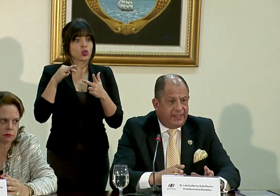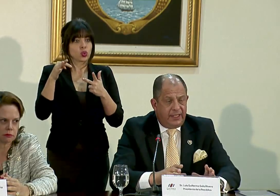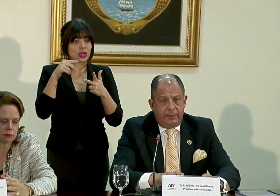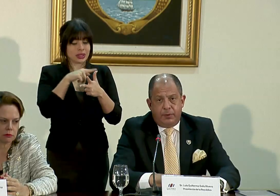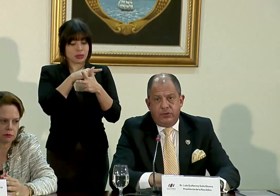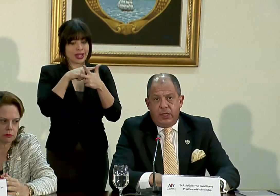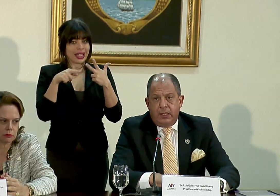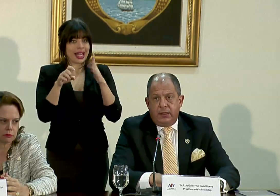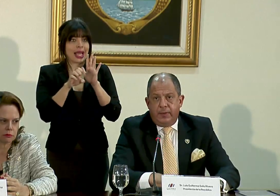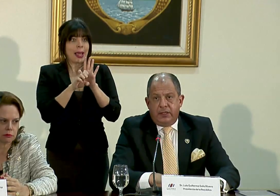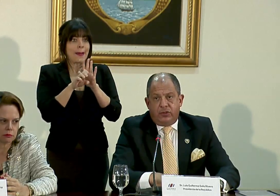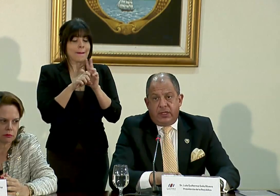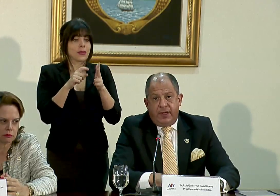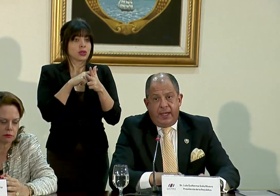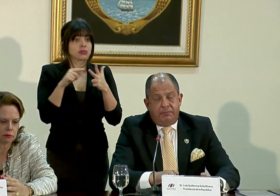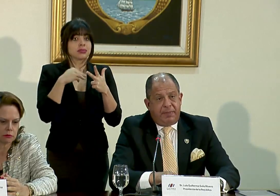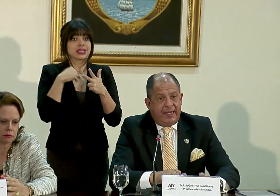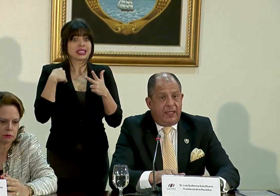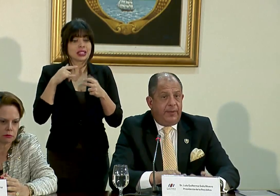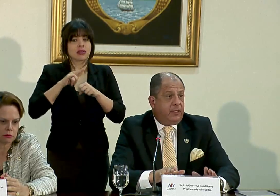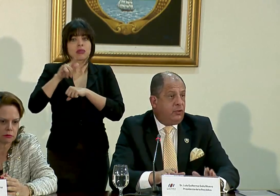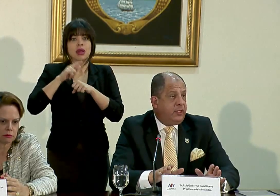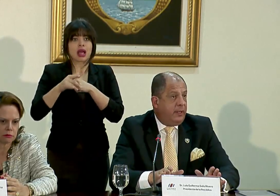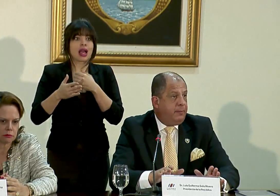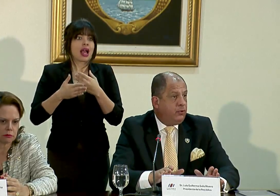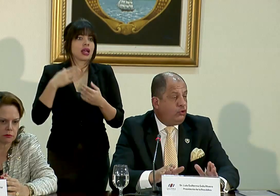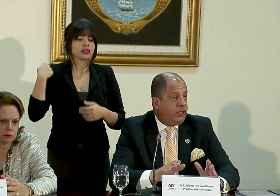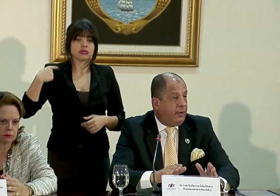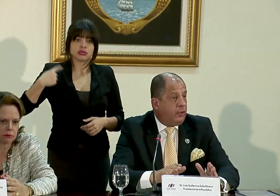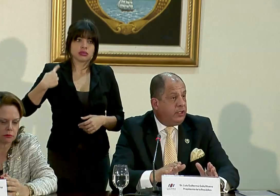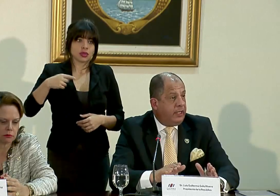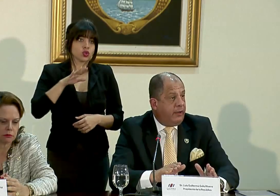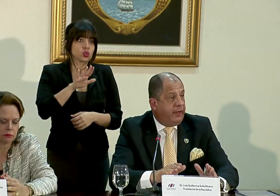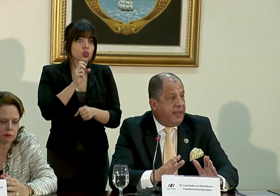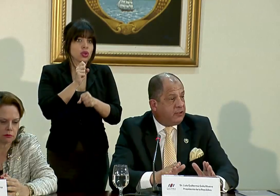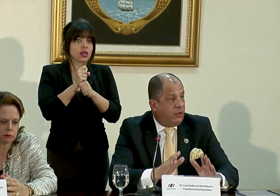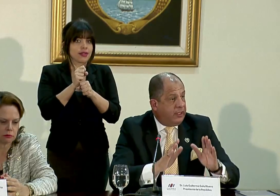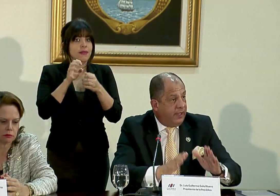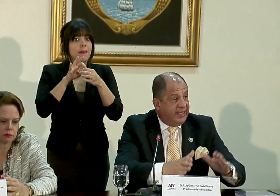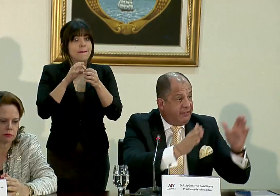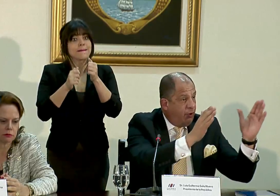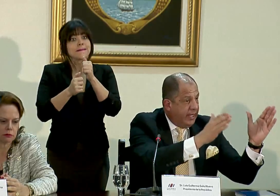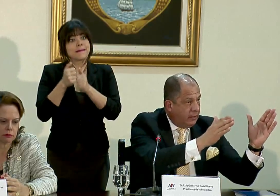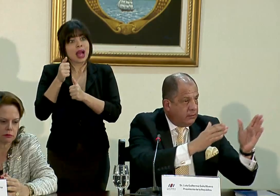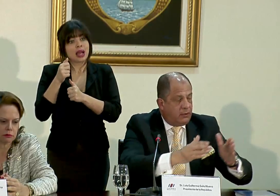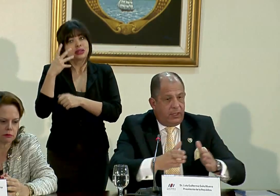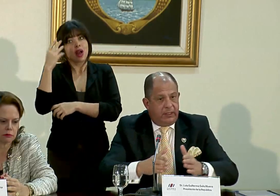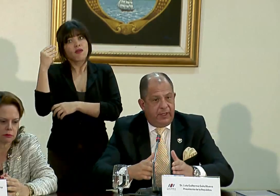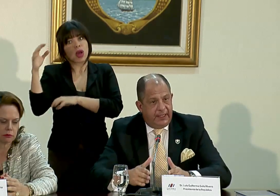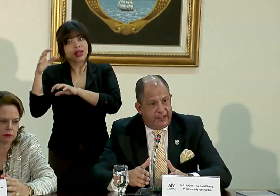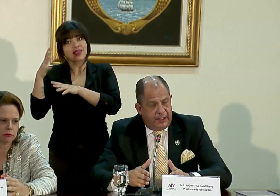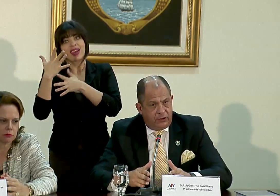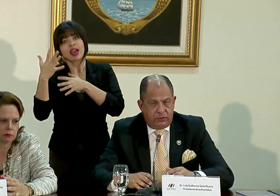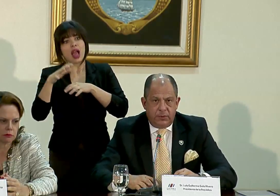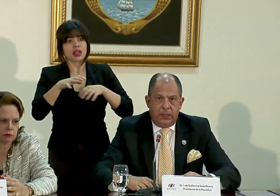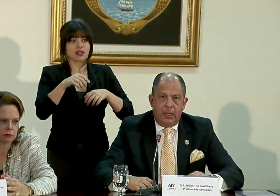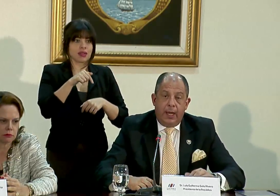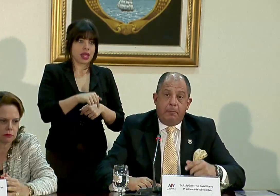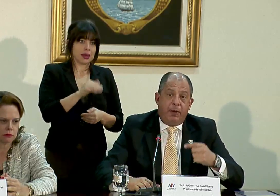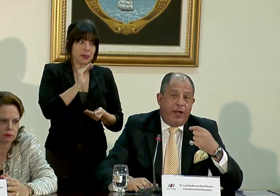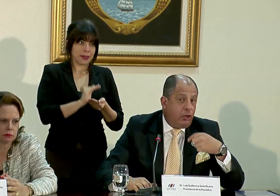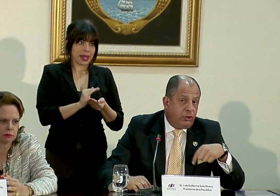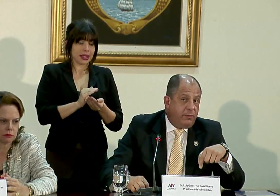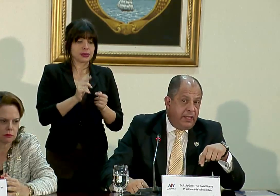Esos son tres ejemplos de ministros que viajan prácticamente todo el tiempo. Su trabajo tiene que ver más con actividades afuera que con actividades adentro.